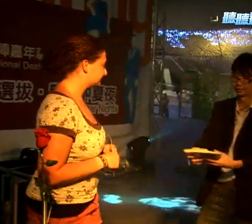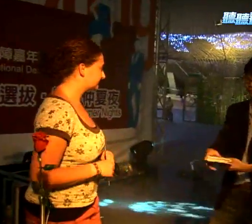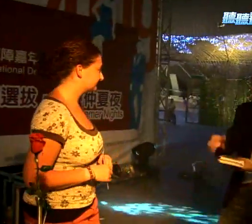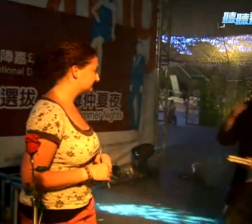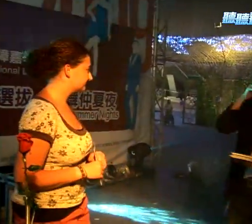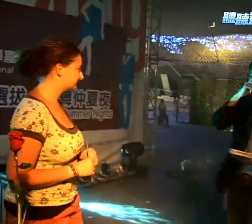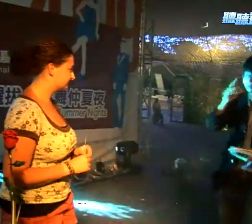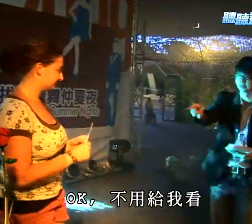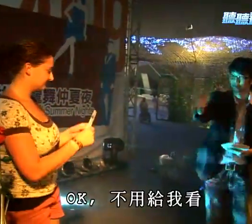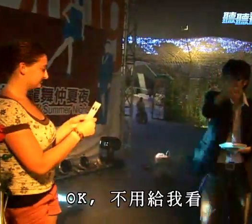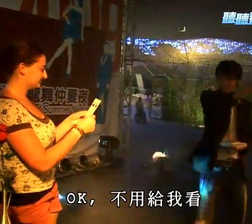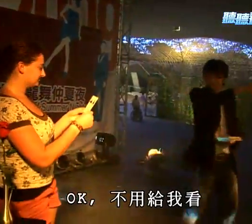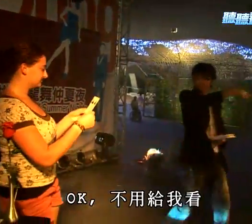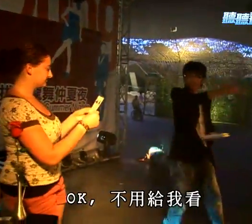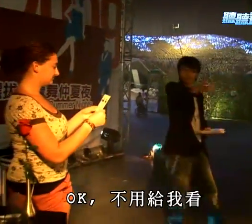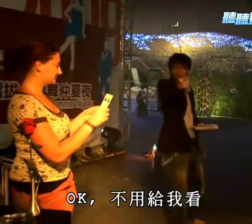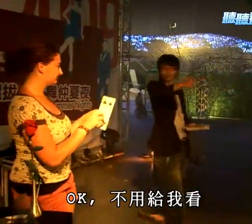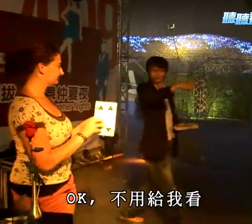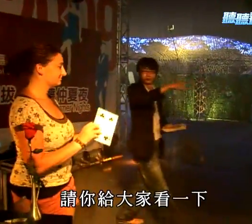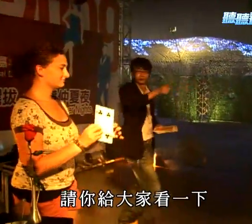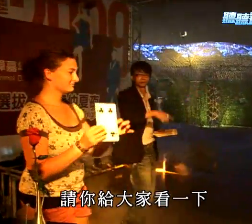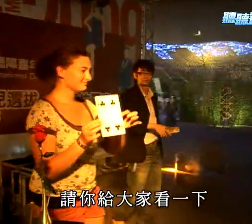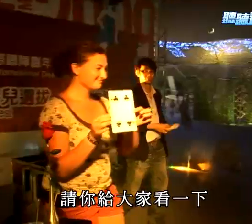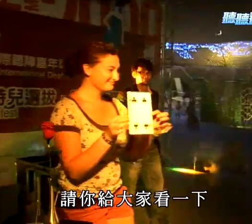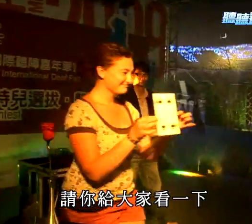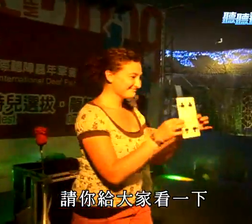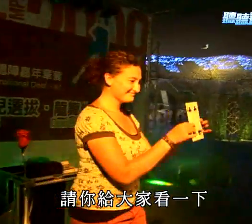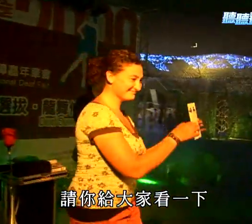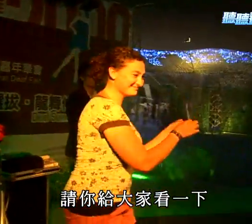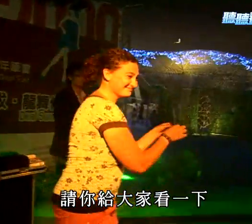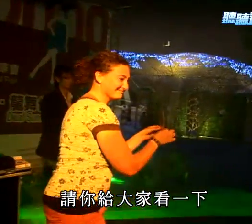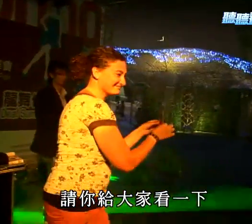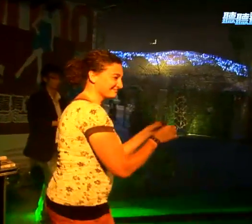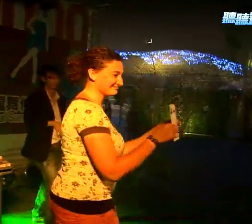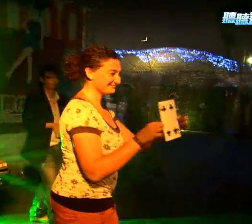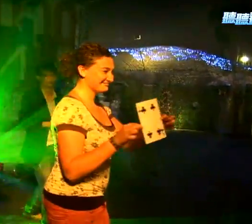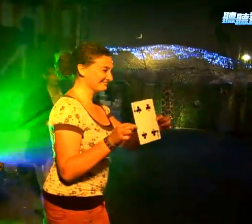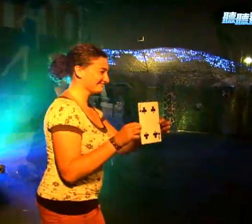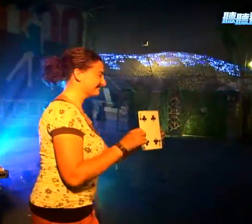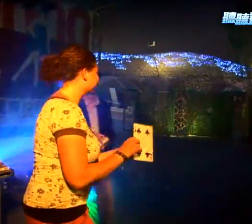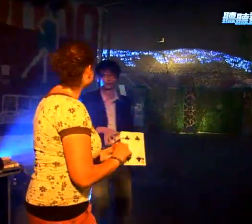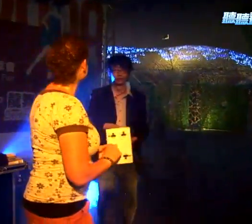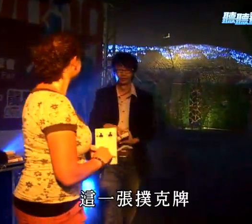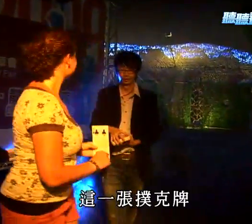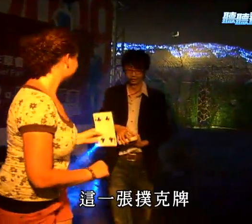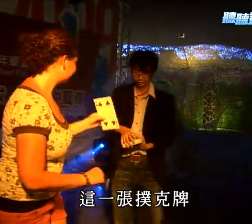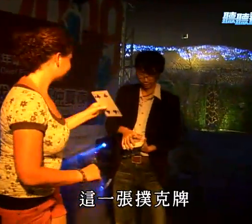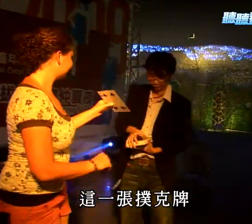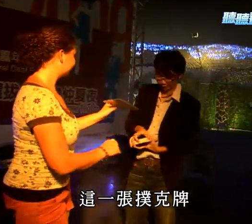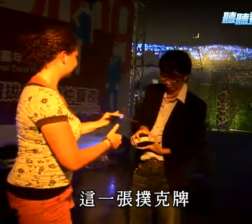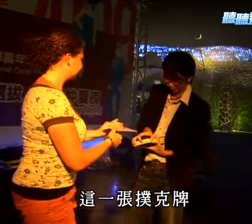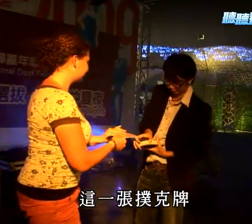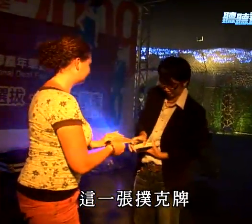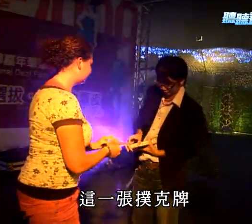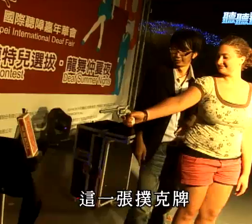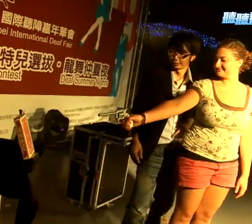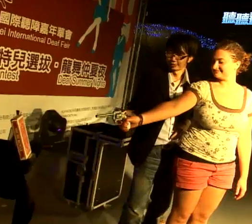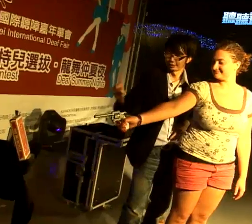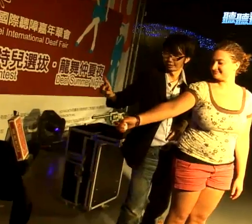OK， 所有朋友看，请你给大家看一下，哇，这个叫扑克牌，给他